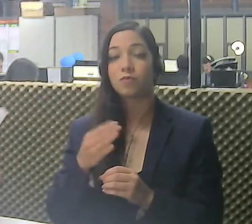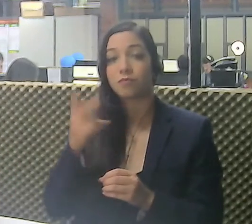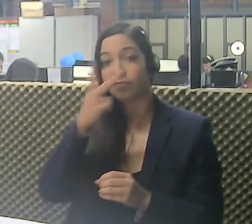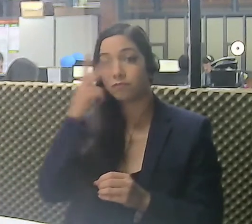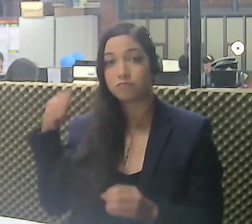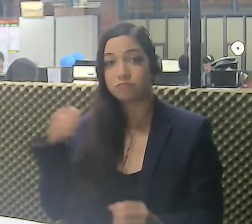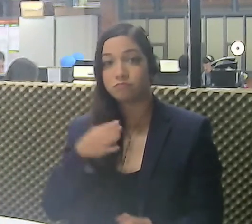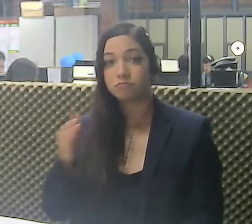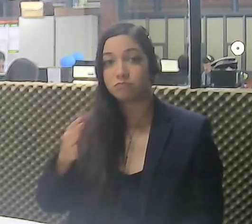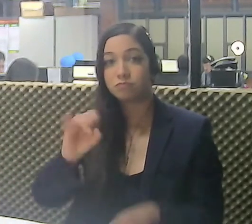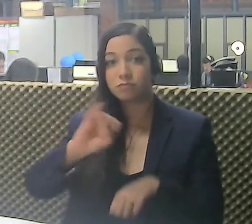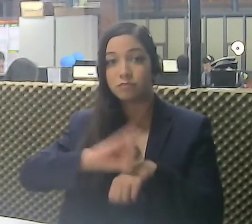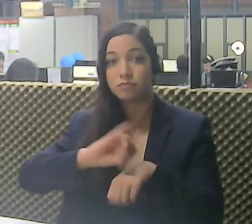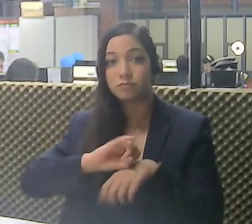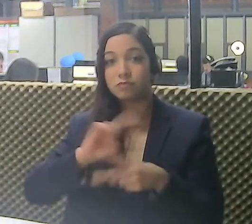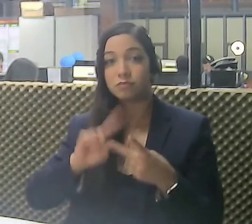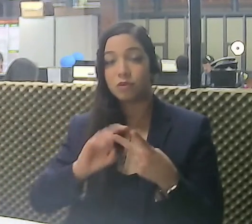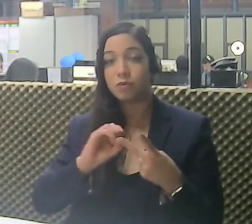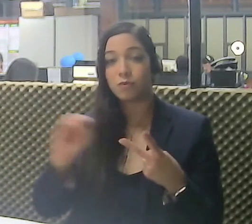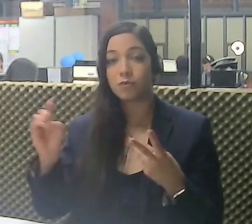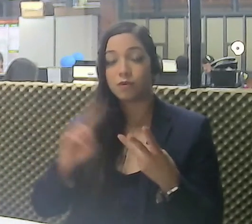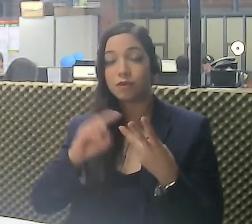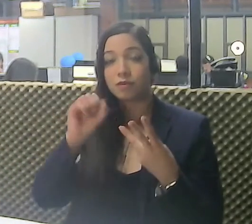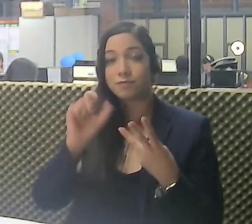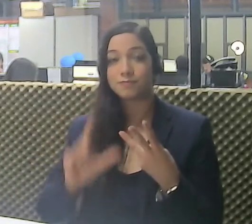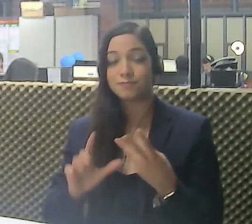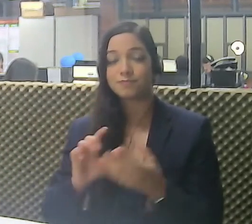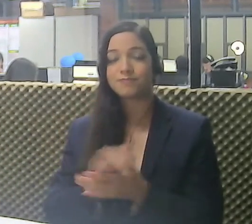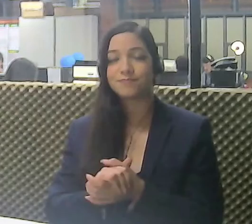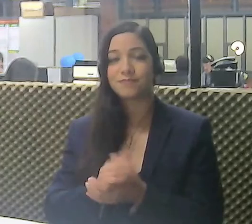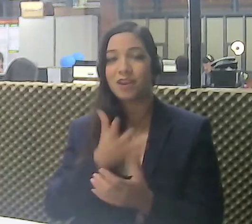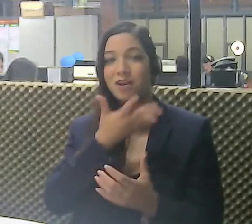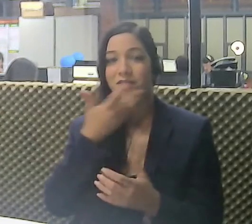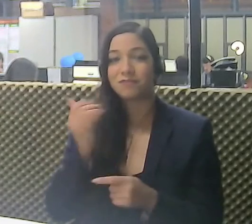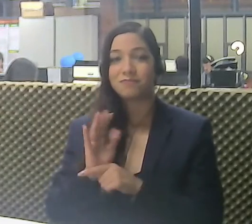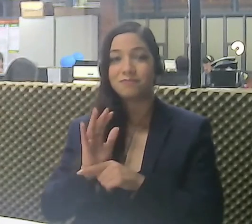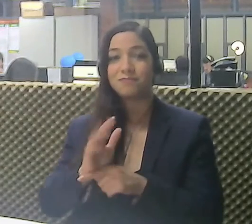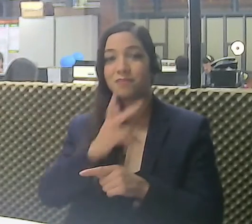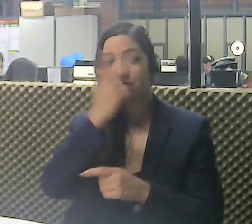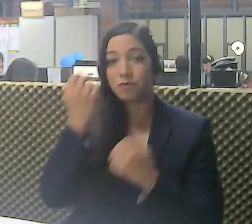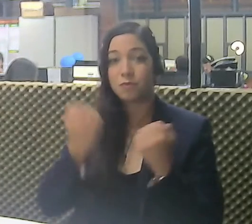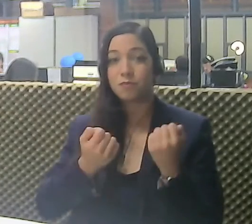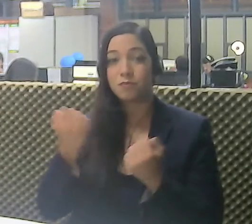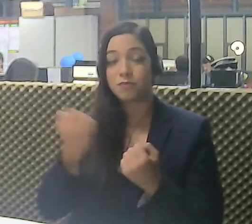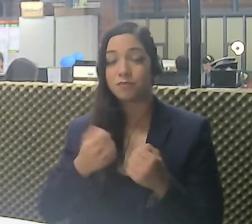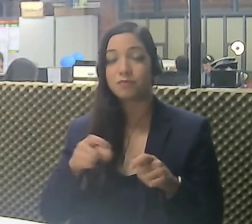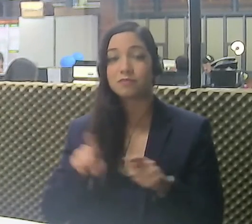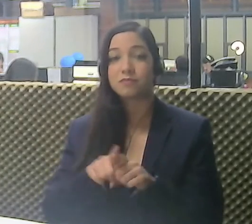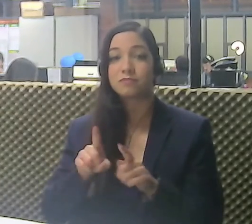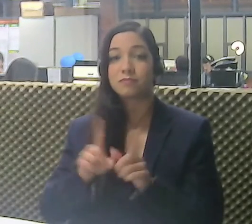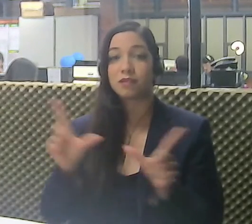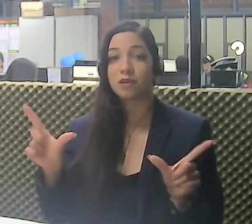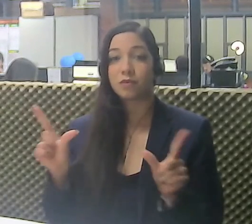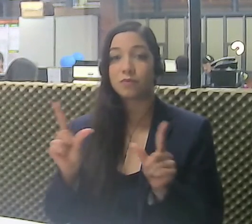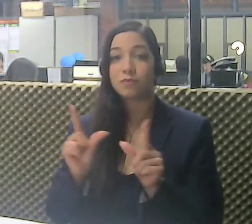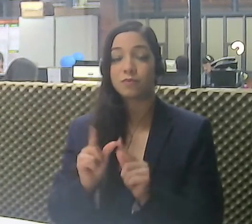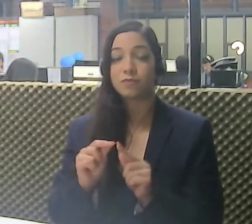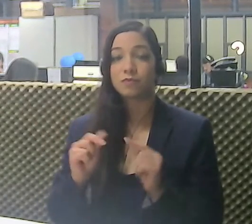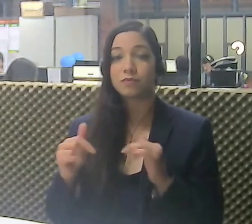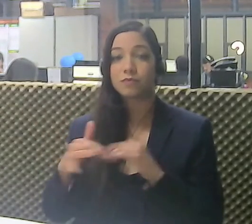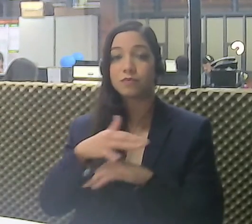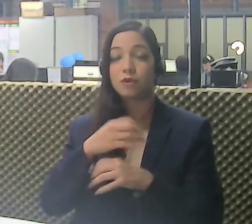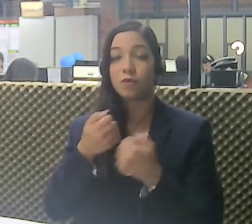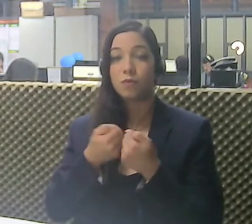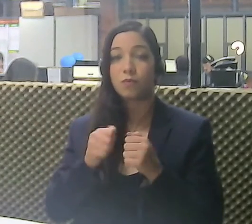trafega pelas regiões central, oeste e sul da cidade, facilitando a vida dos motoristas e encurtando caminhos do transporte